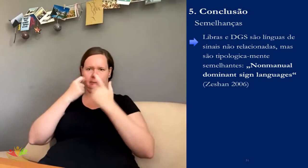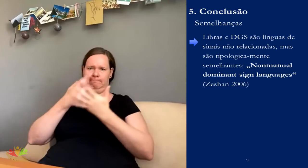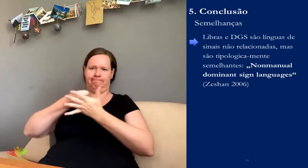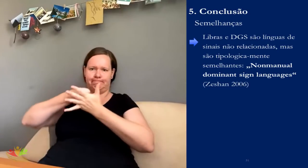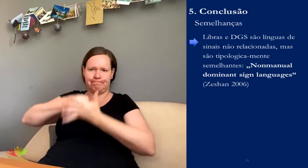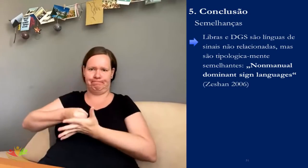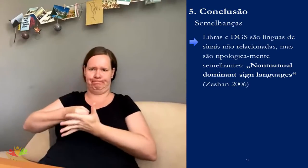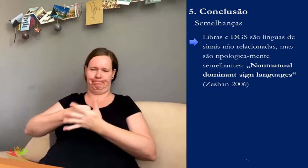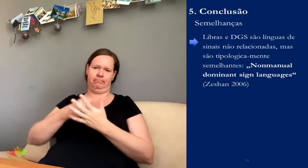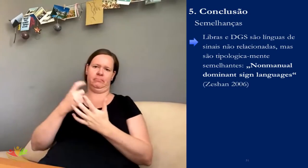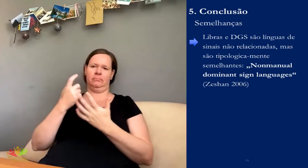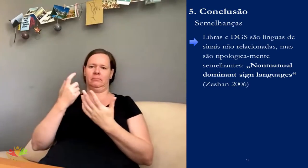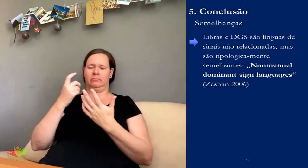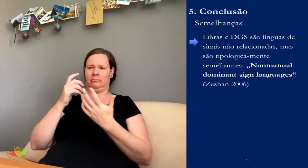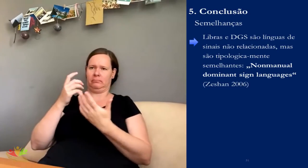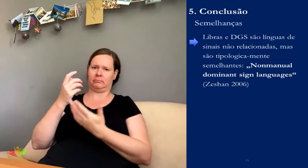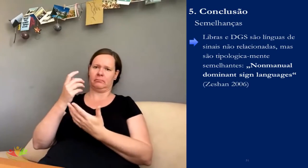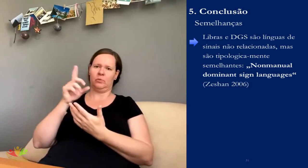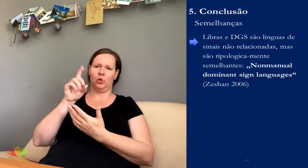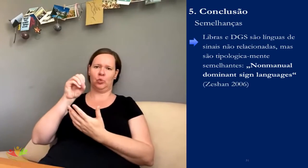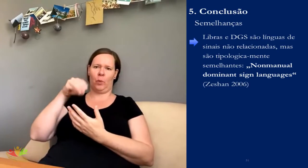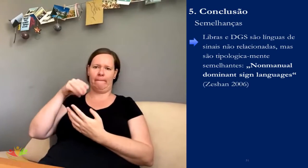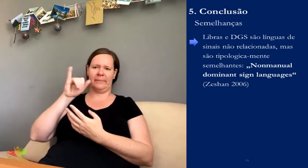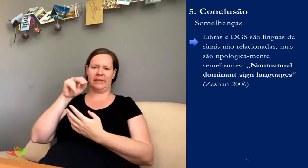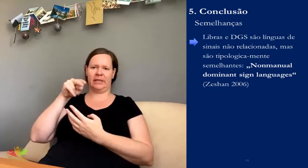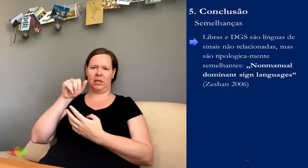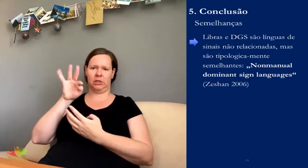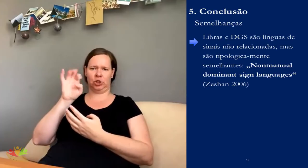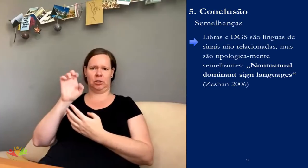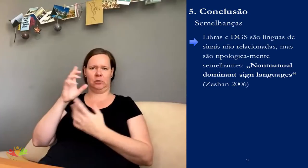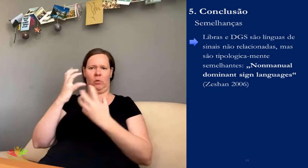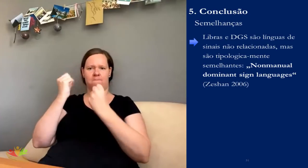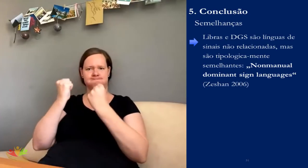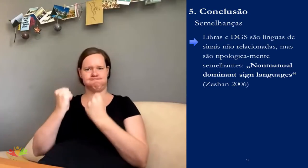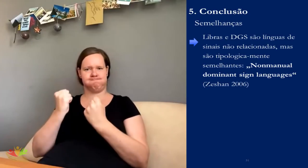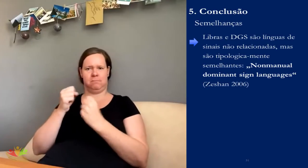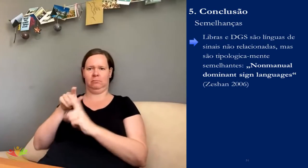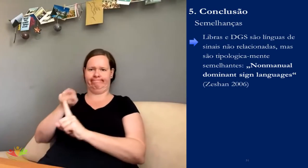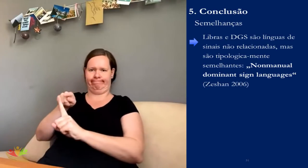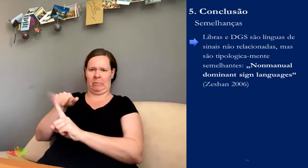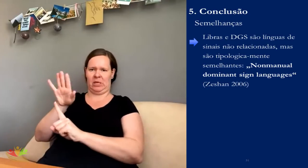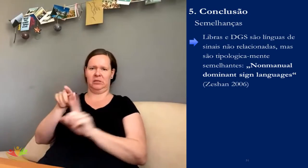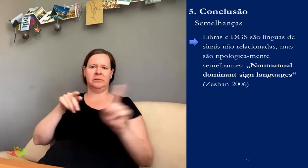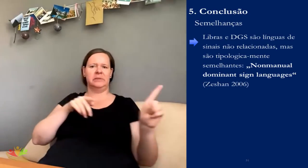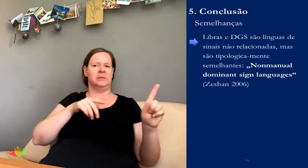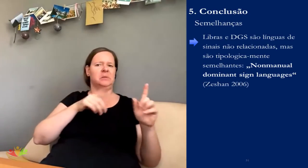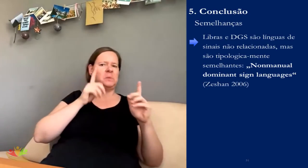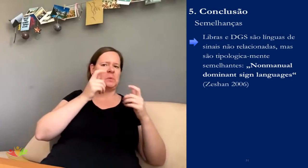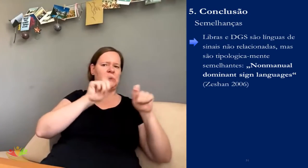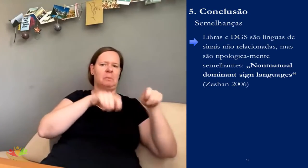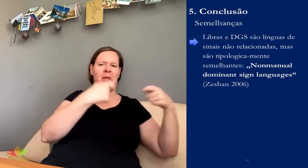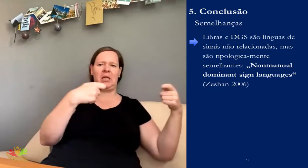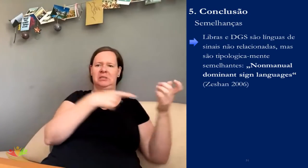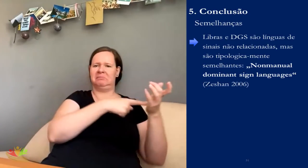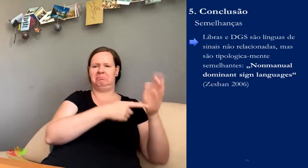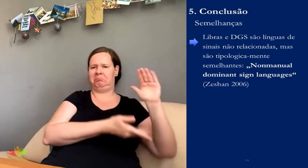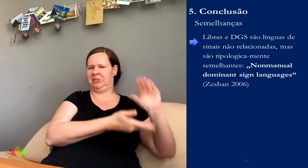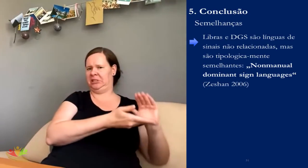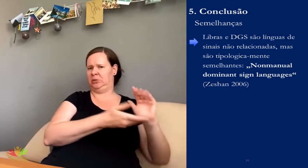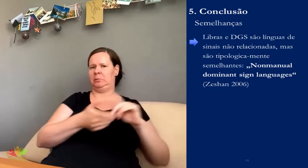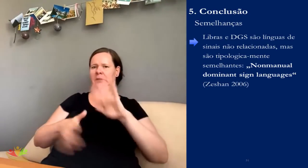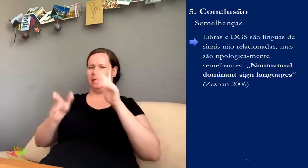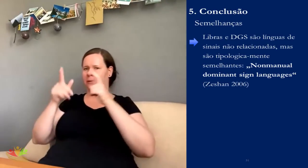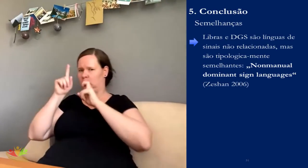estão no grupo das línguas de sinais que tem uma marca não manual forte, ou seja, as línguas não